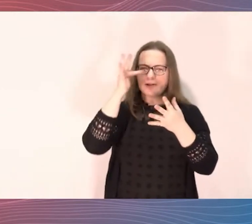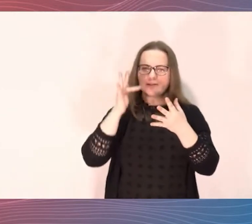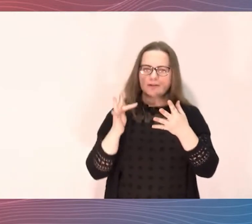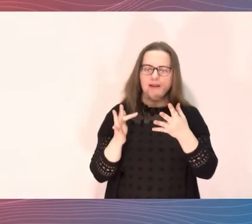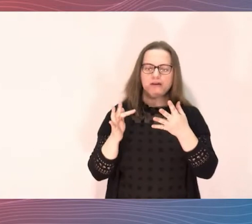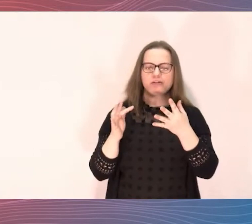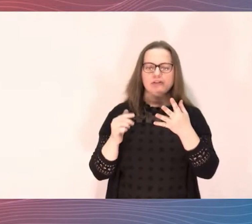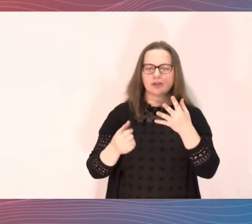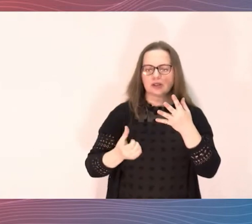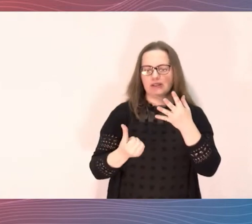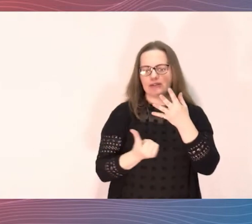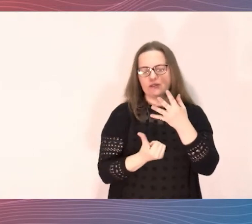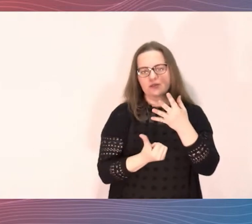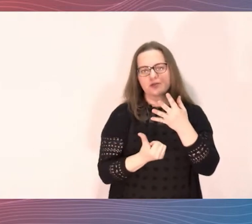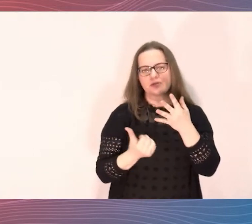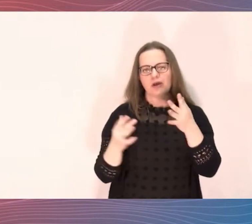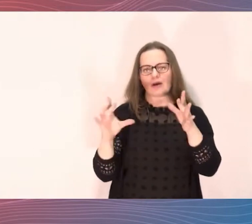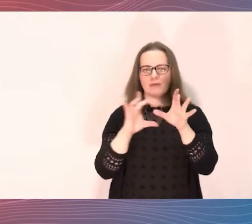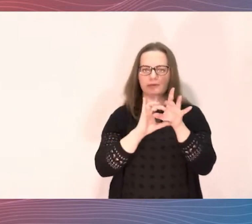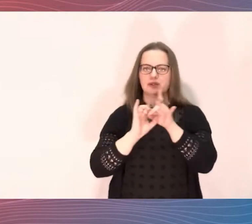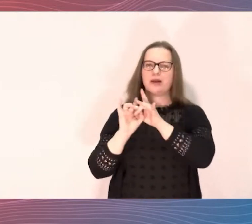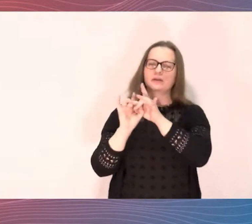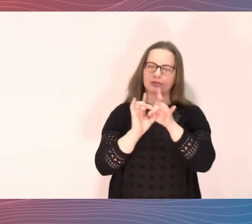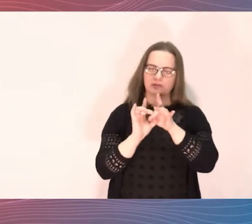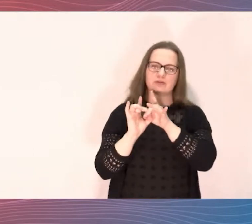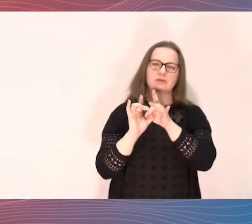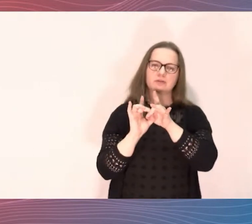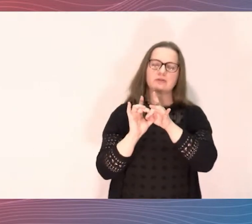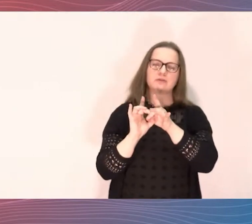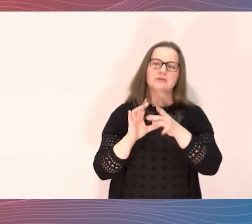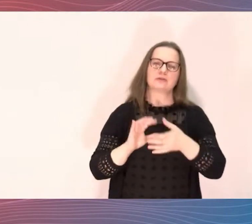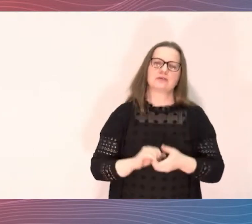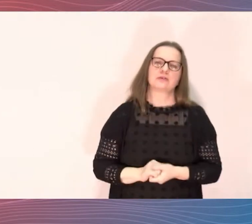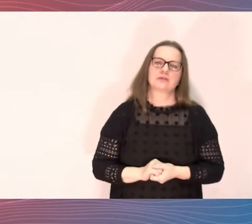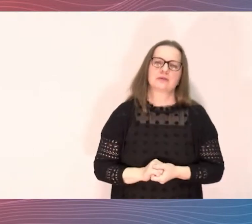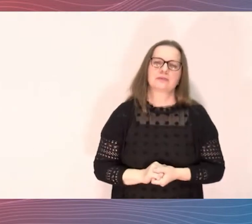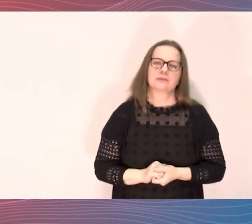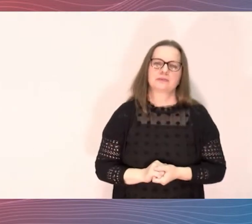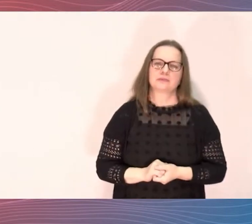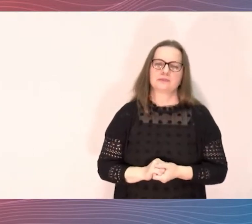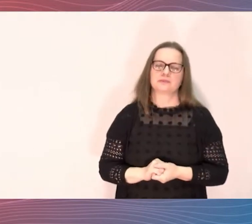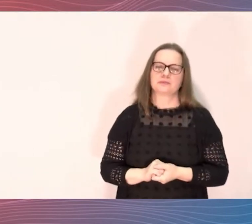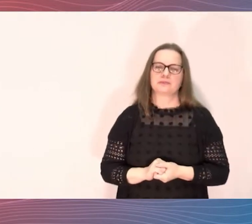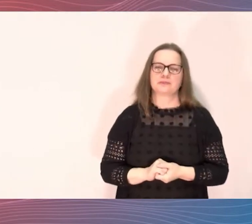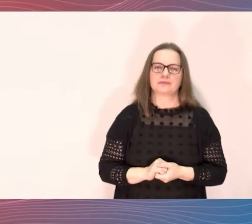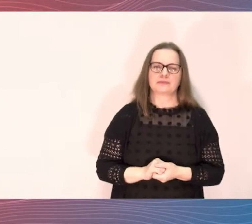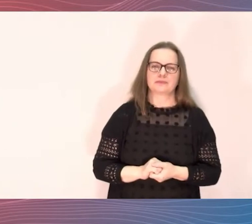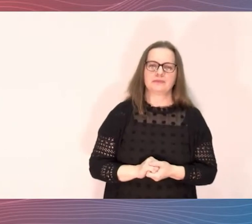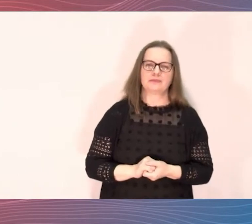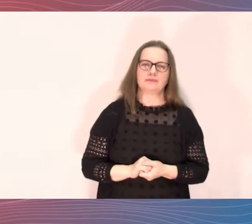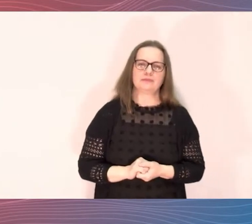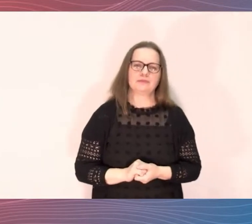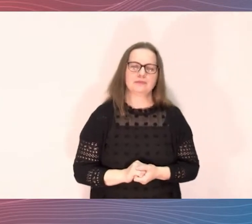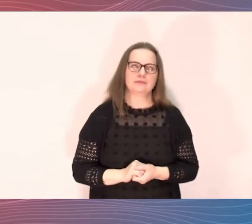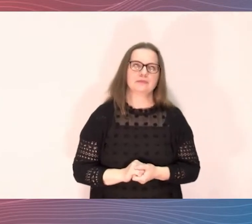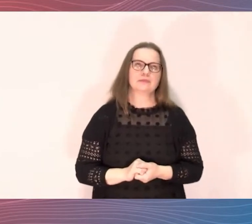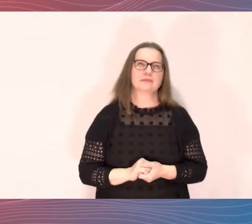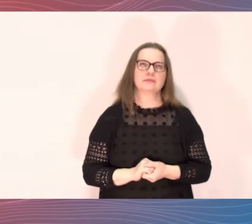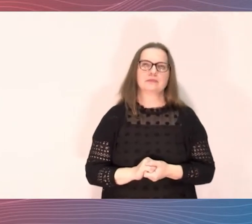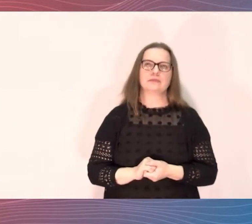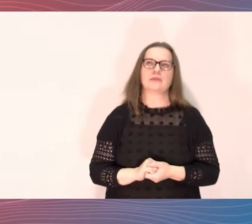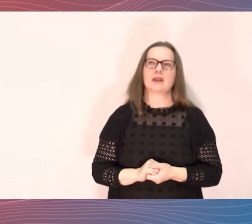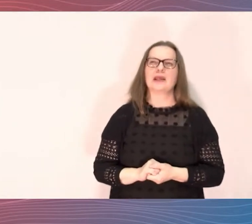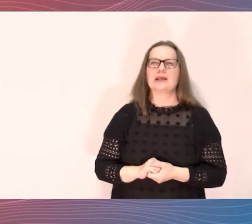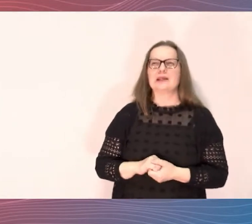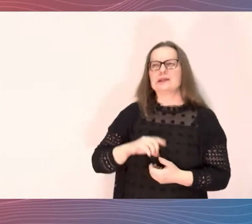unidade. Isso é o que Deus tem. E nós, e Deus, quando